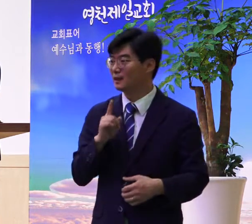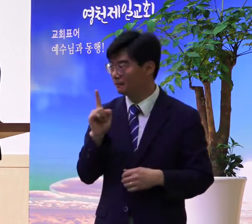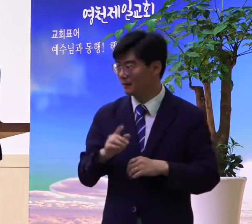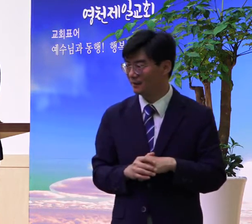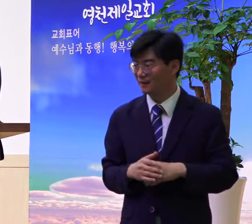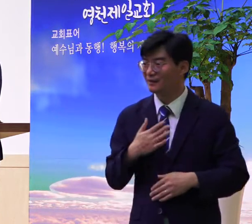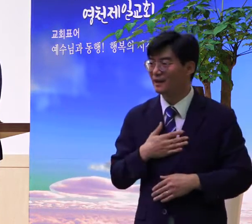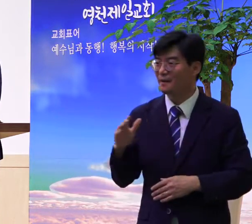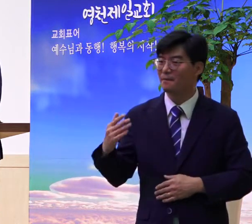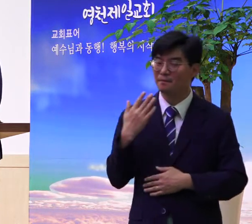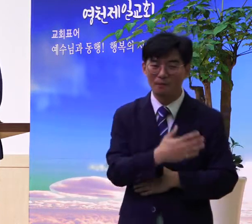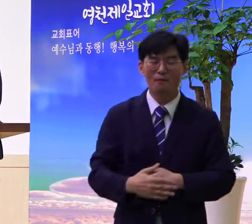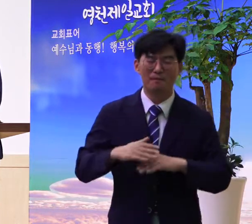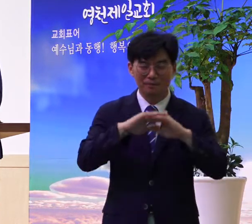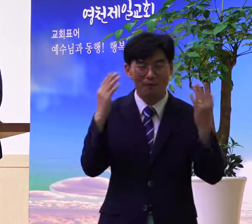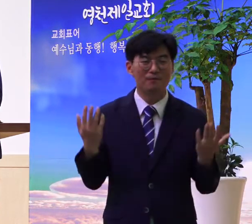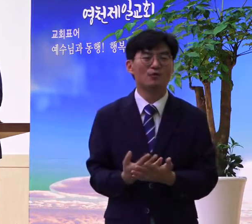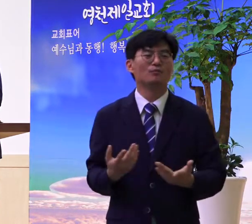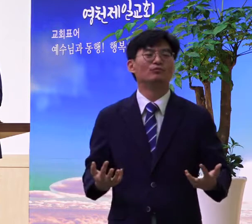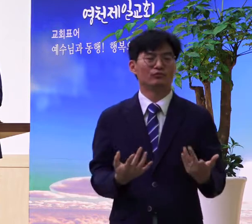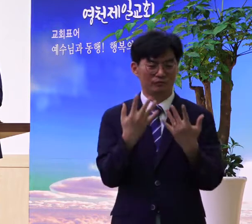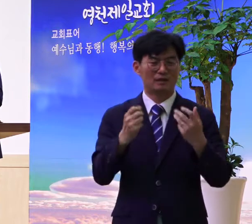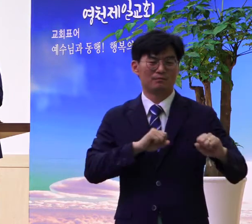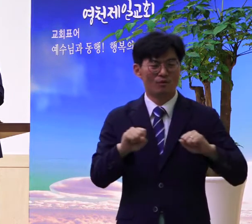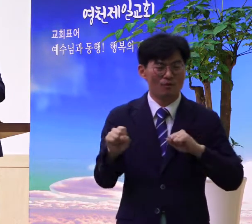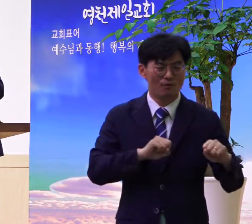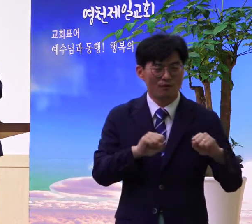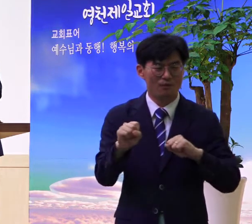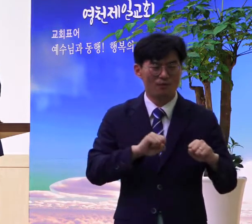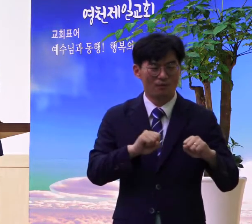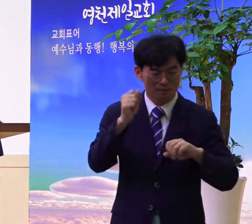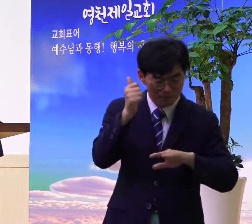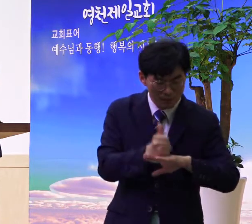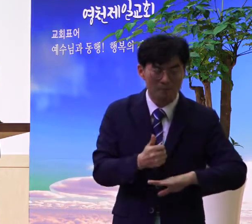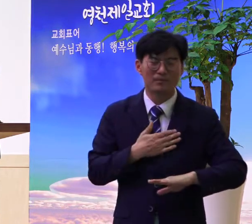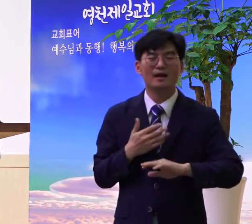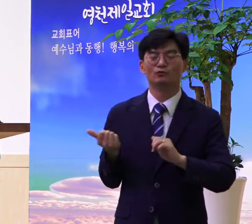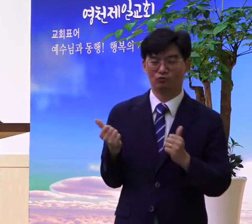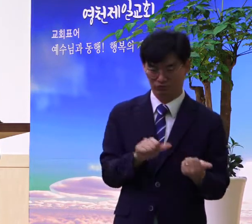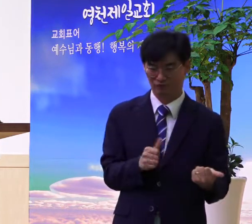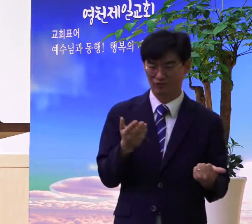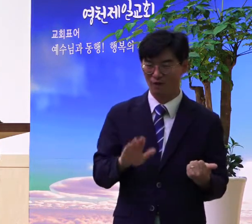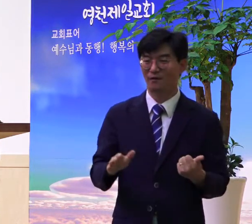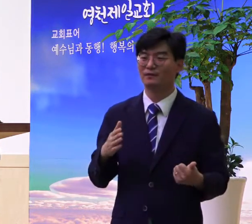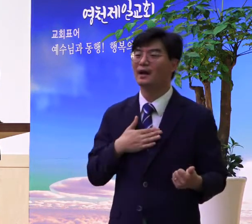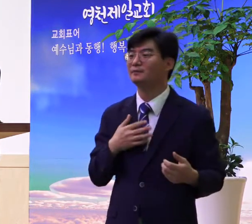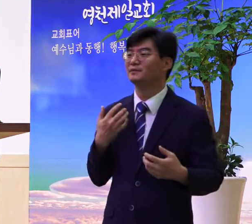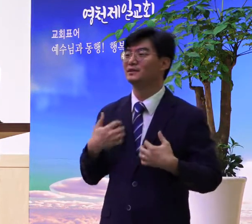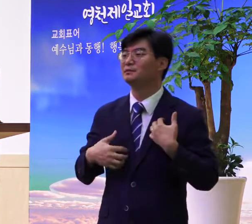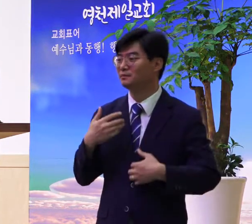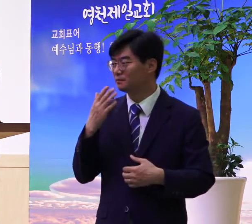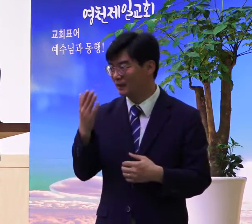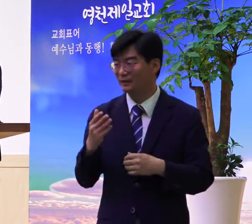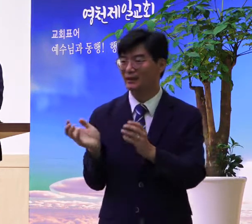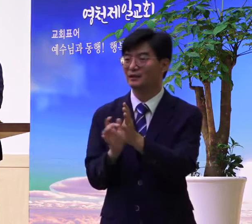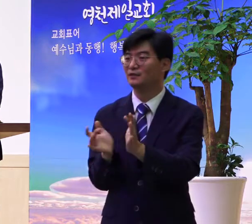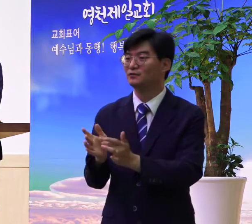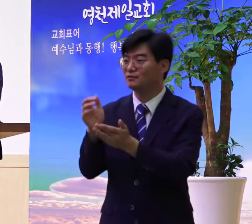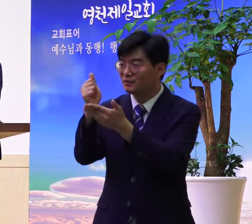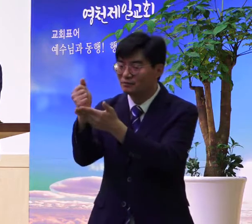성도들이 예수님을 만나서 구원받는 것, 그 일을 위해서 그들의 하나님께 드리는 제물 위에 내가 전제로 부어져도 다